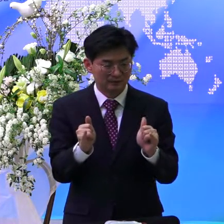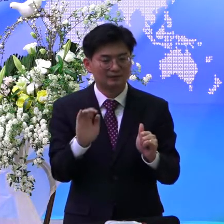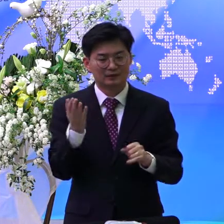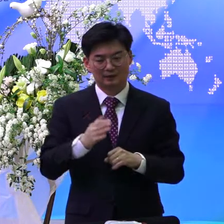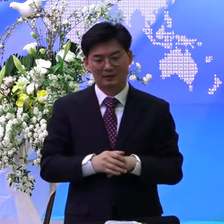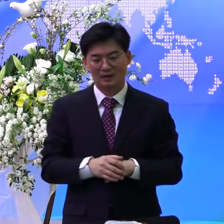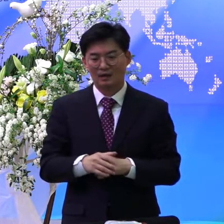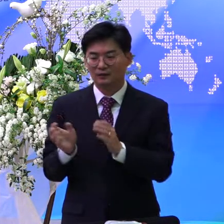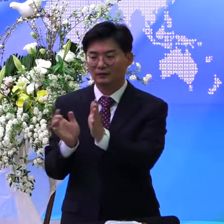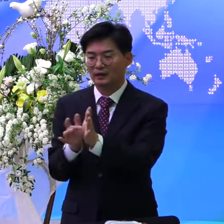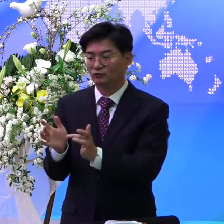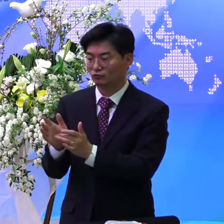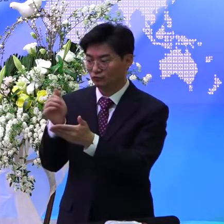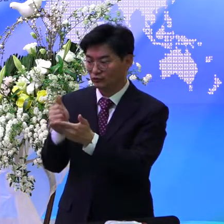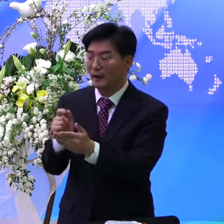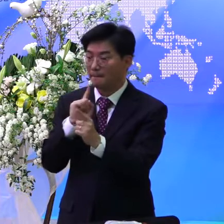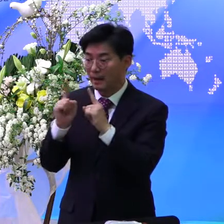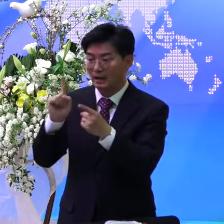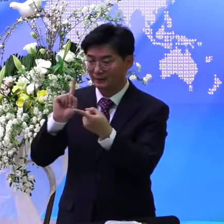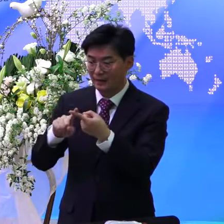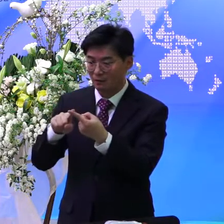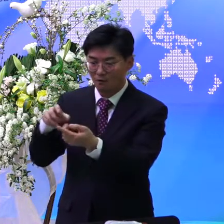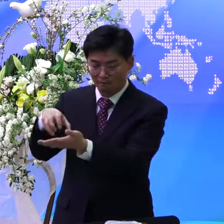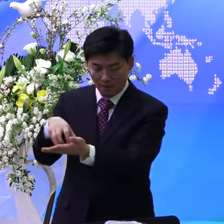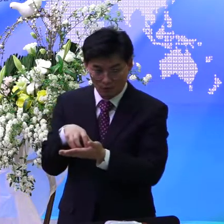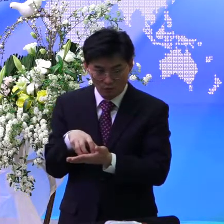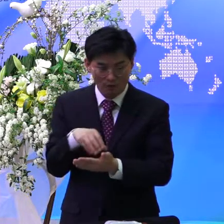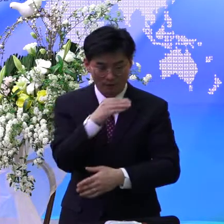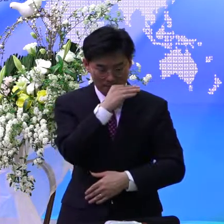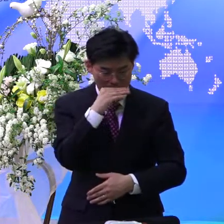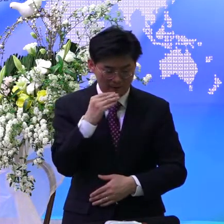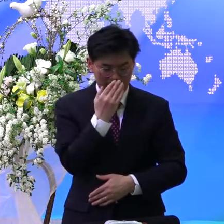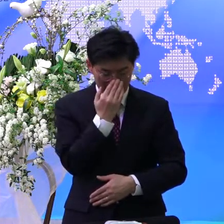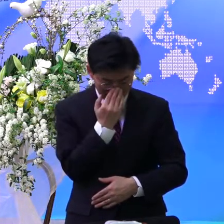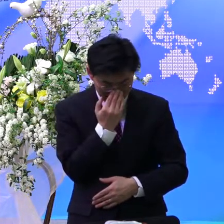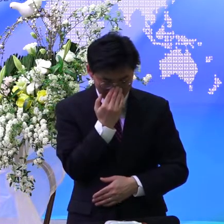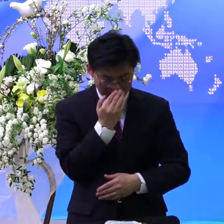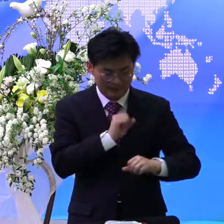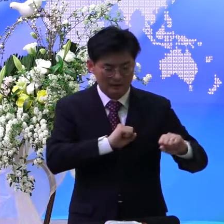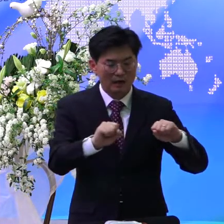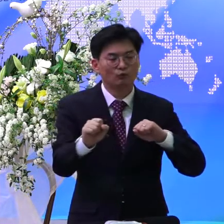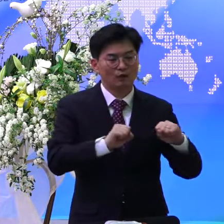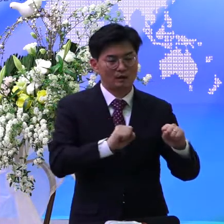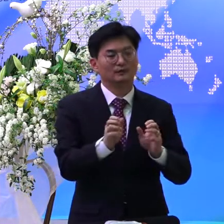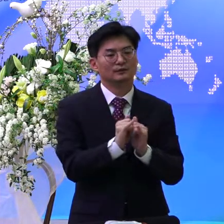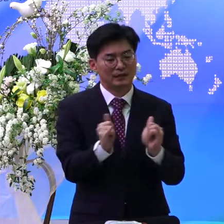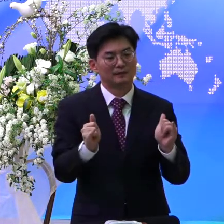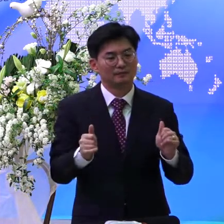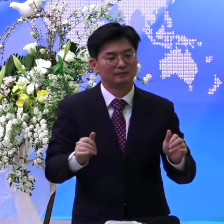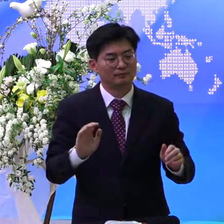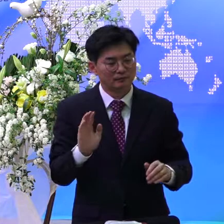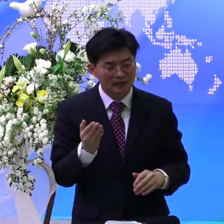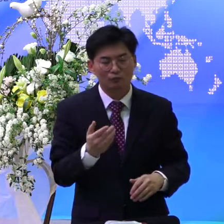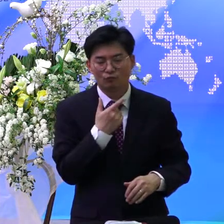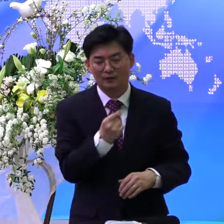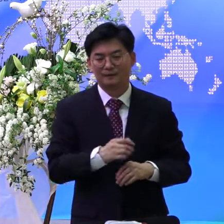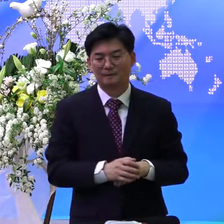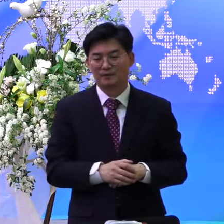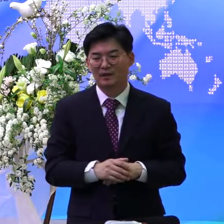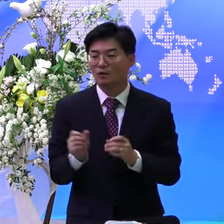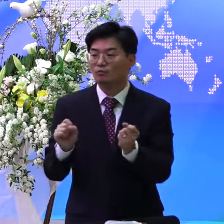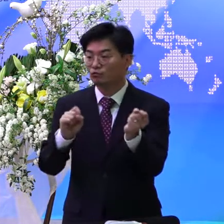있습니다. 저와 여러분들이 이런 일에 도전할 수 있게 되기를 바랍니다. 부활하신 예수님께서 원하시는 것이 그런